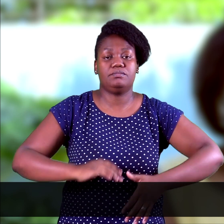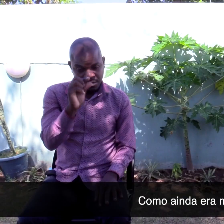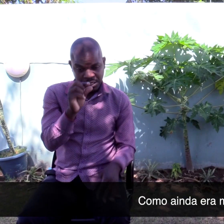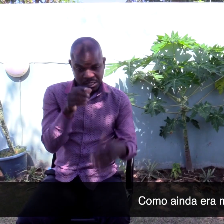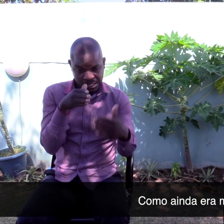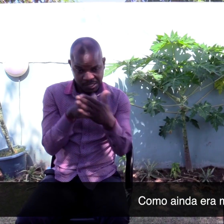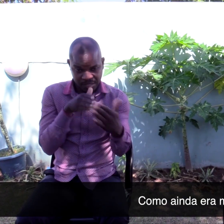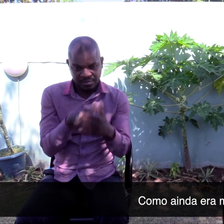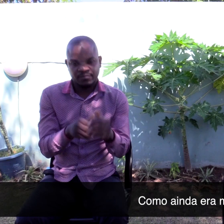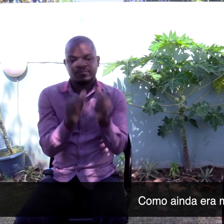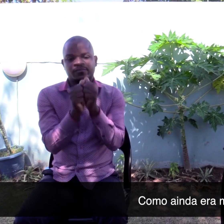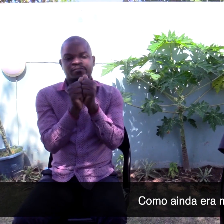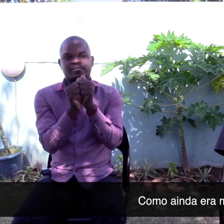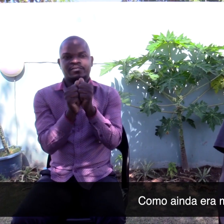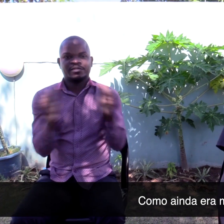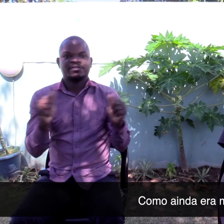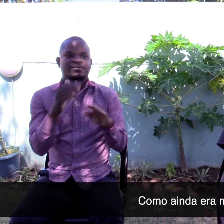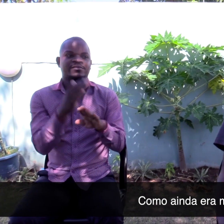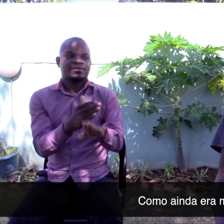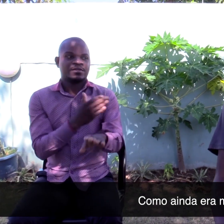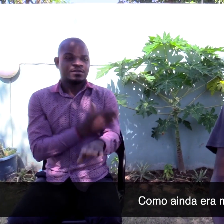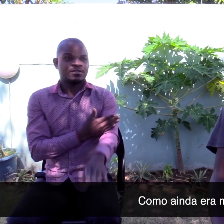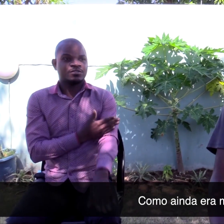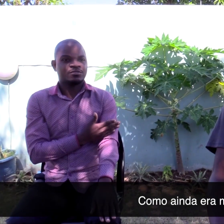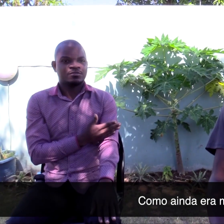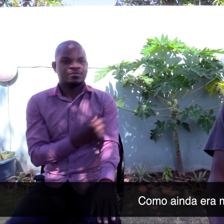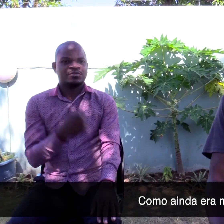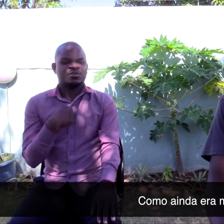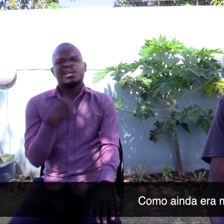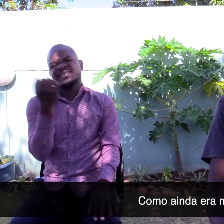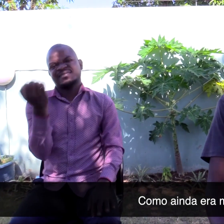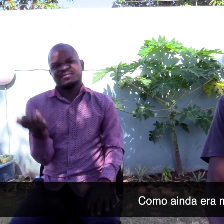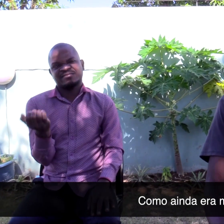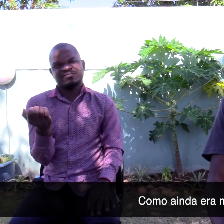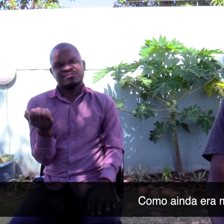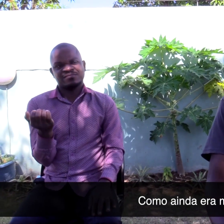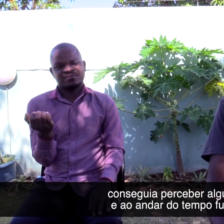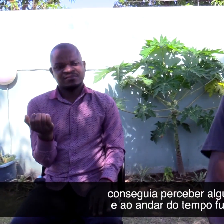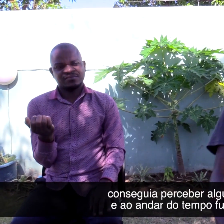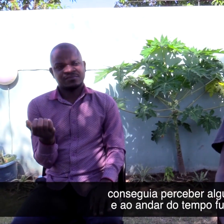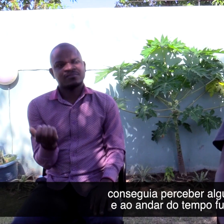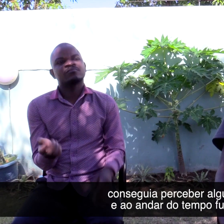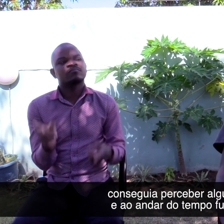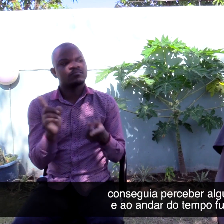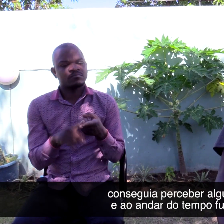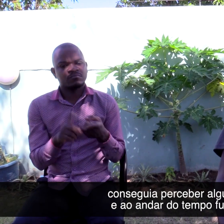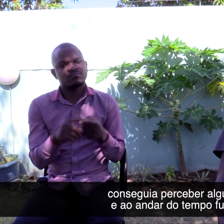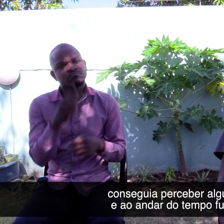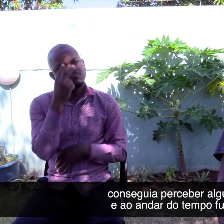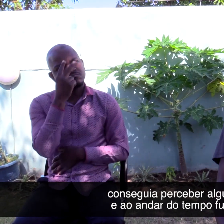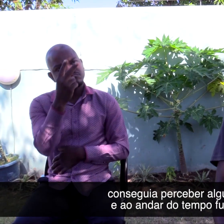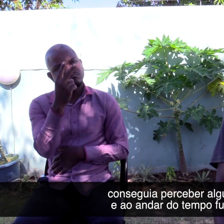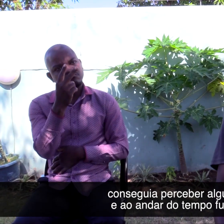Como eu era, como eu ainda era miúdo, então eu conseguia perceber